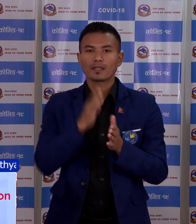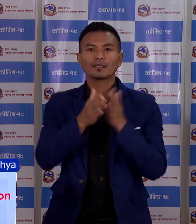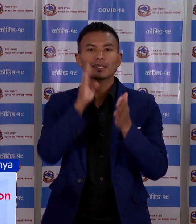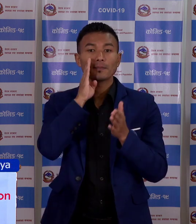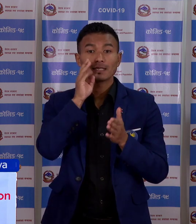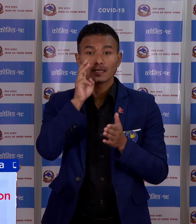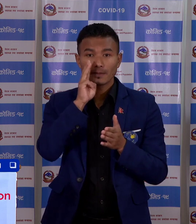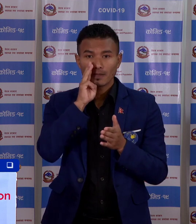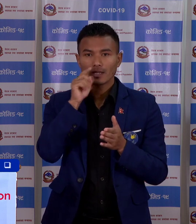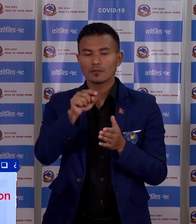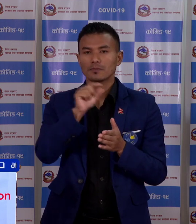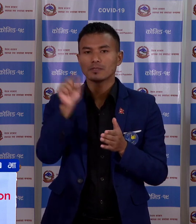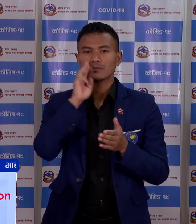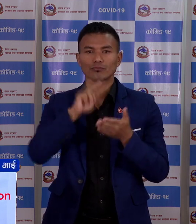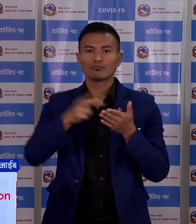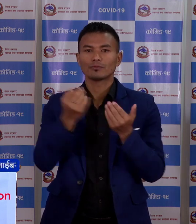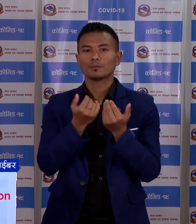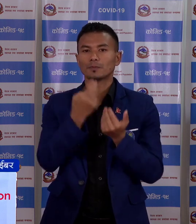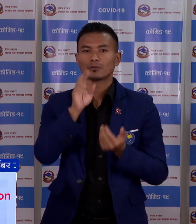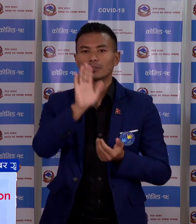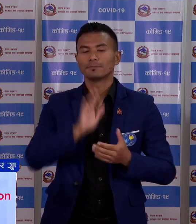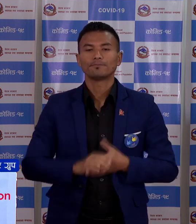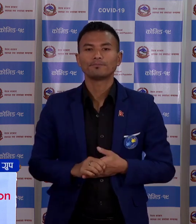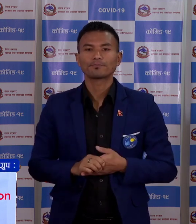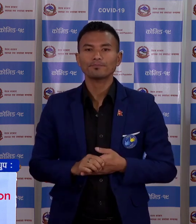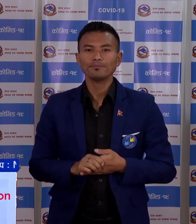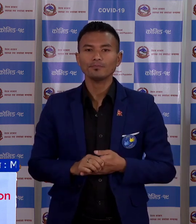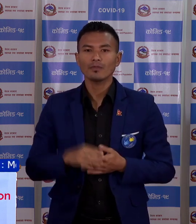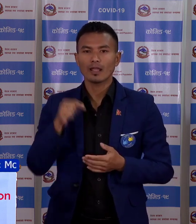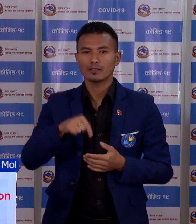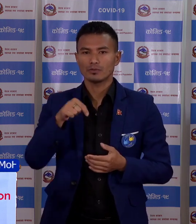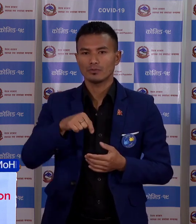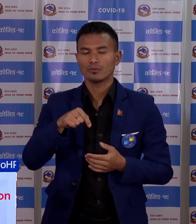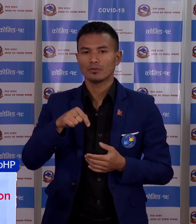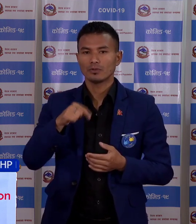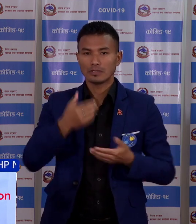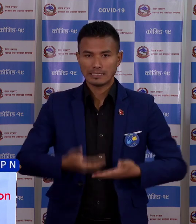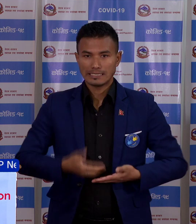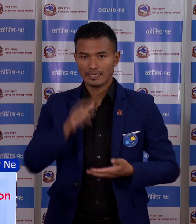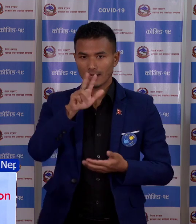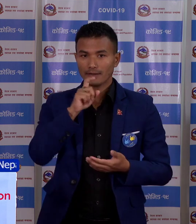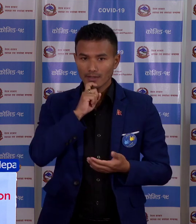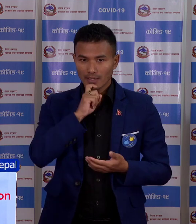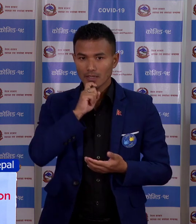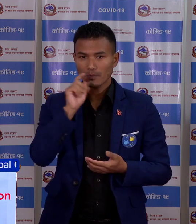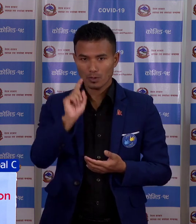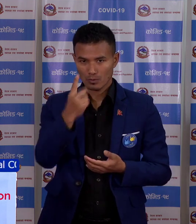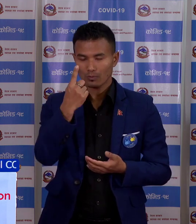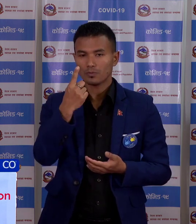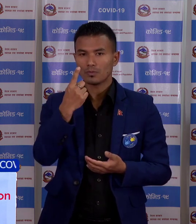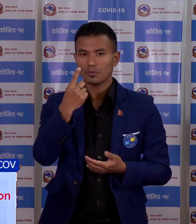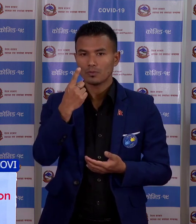सांकेतिक भासामा इसको उल्था गरी राखनुबएको छू आज जेठ आट कते पईलो